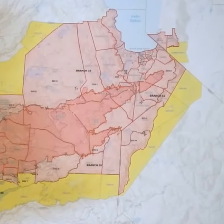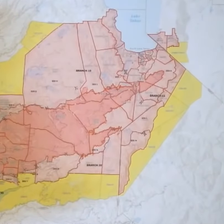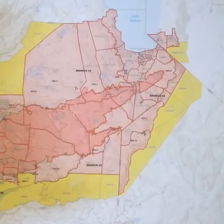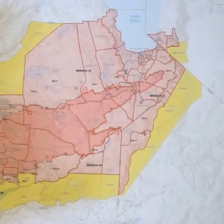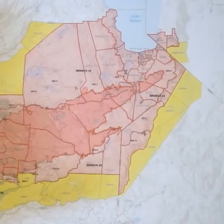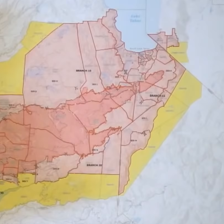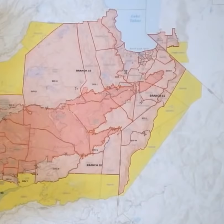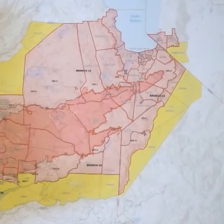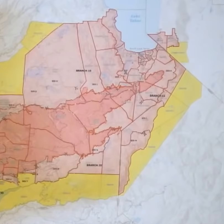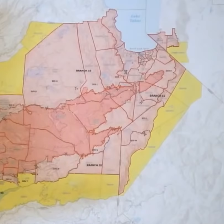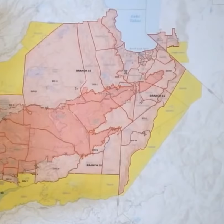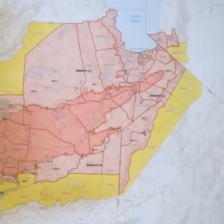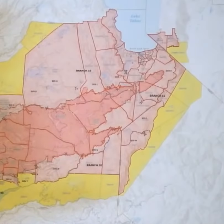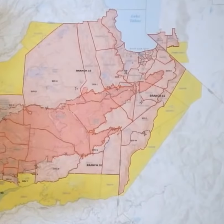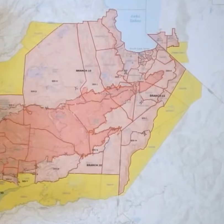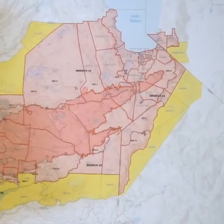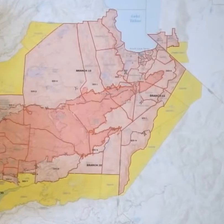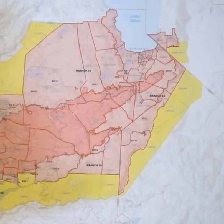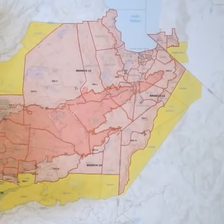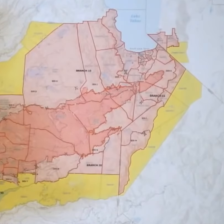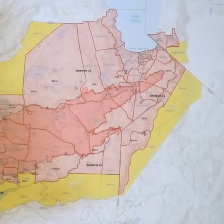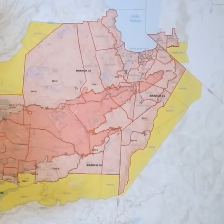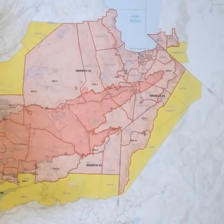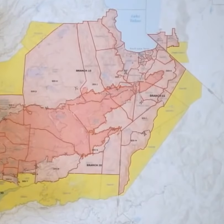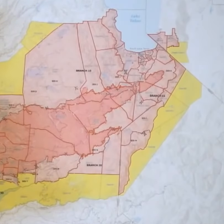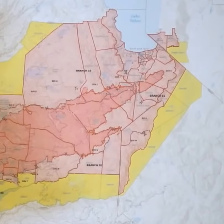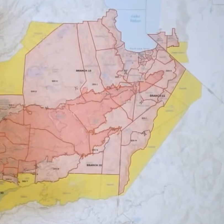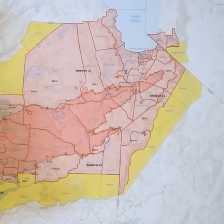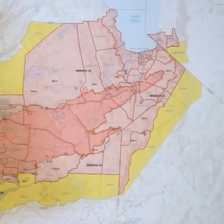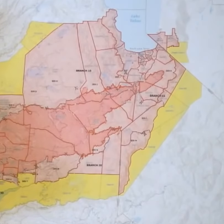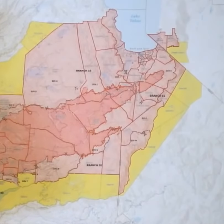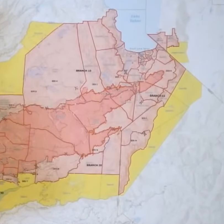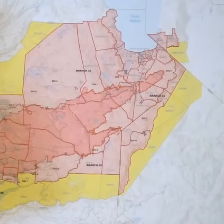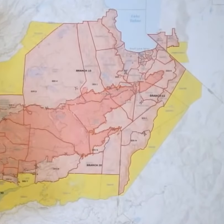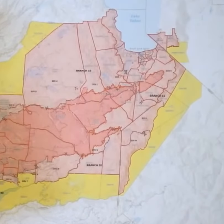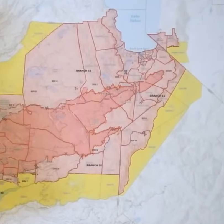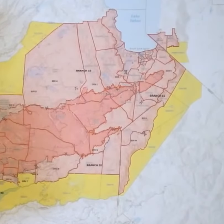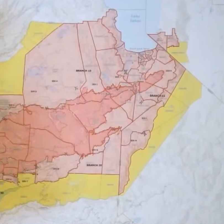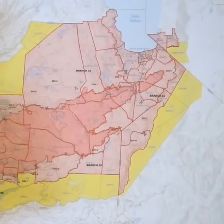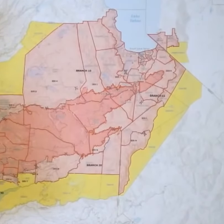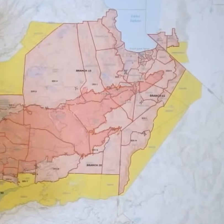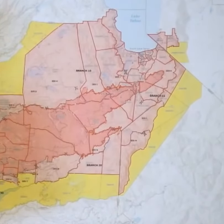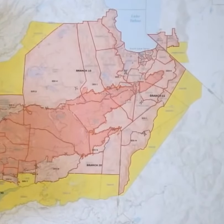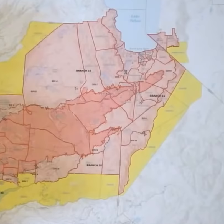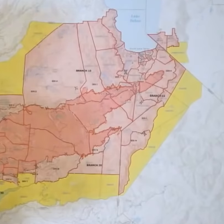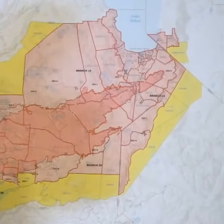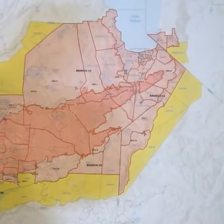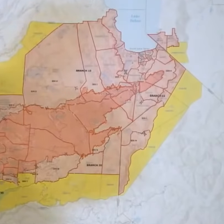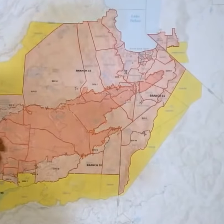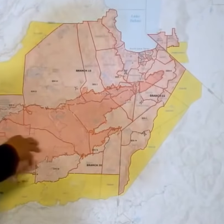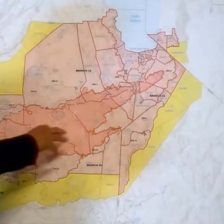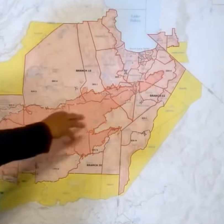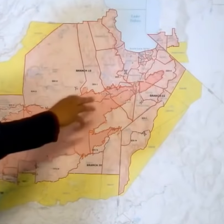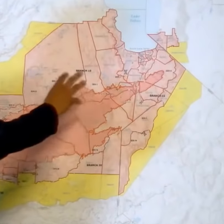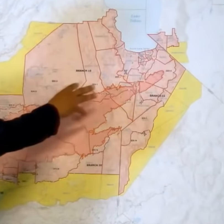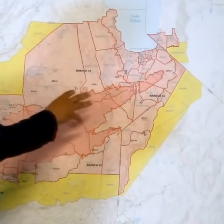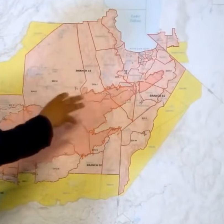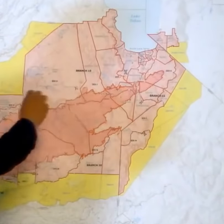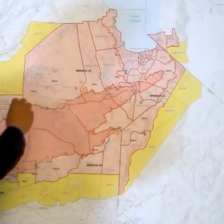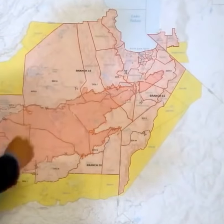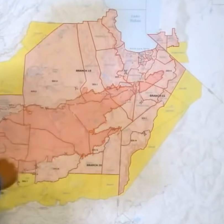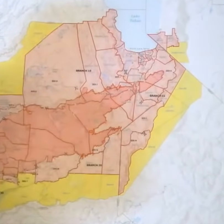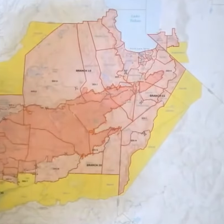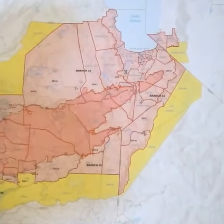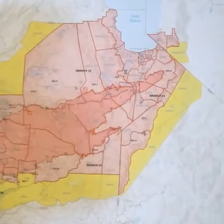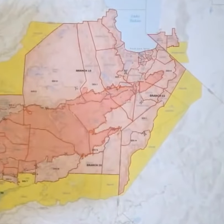sus medicamentos, sus materiales y cualquier cosa esencial que necesite para salirse de esa área. Y esos que viven acá en estas